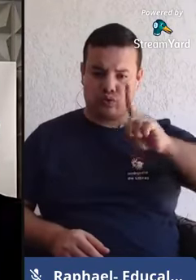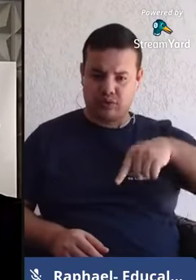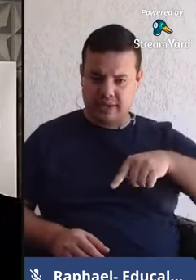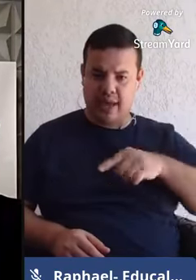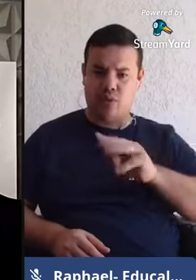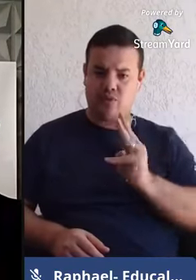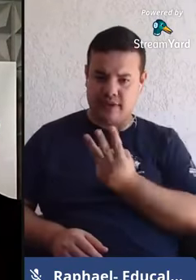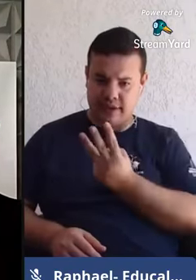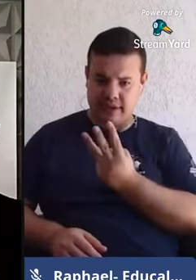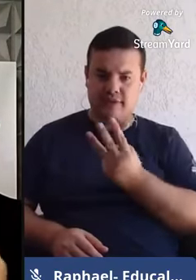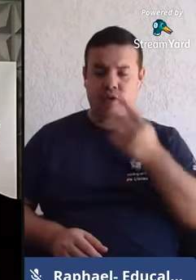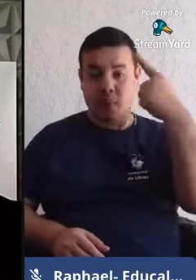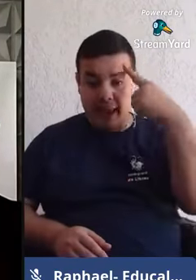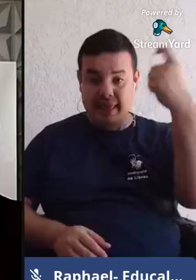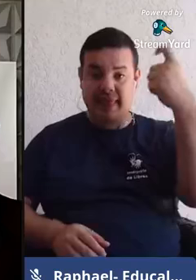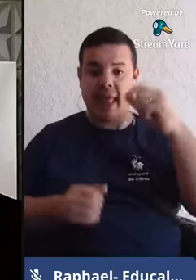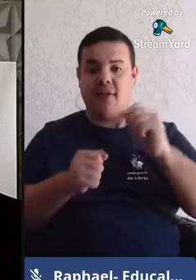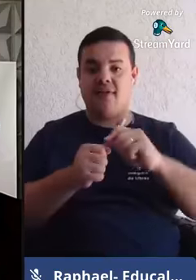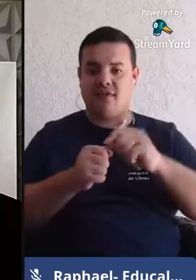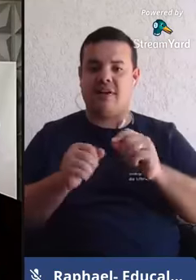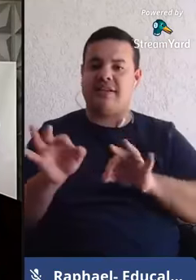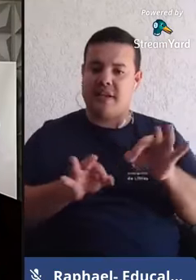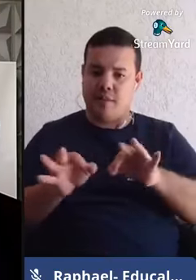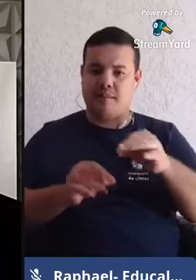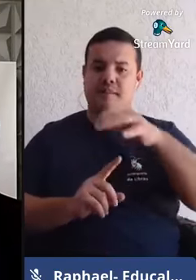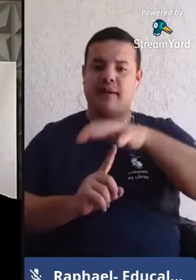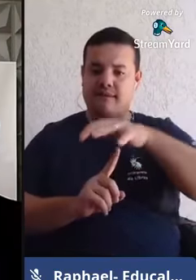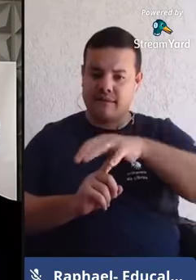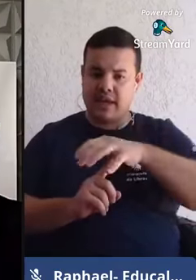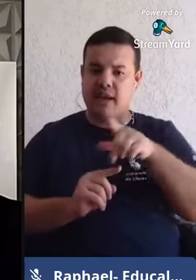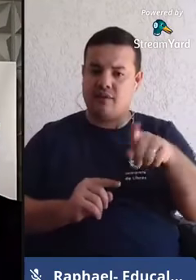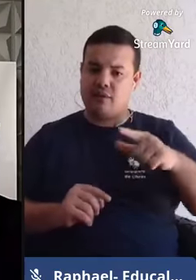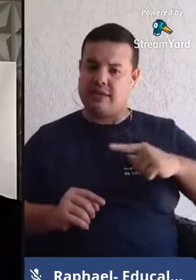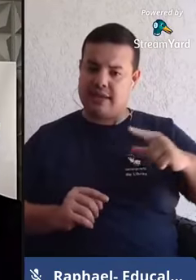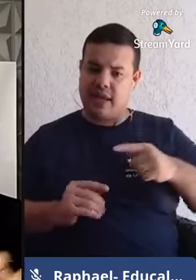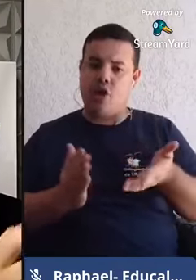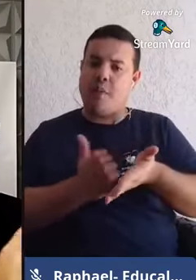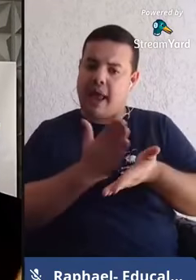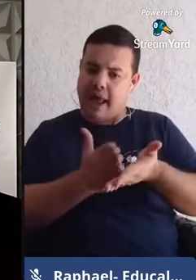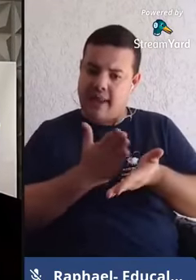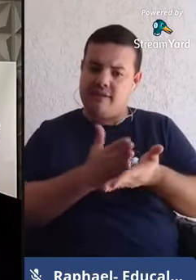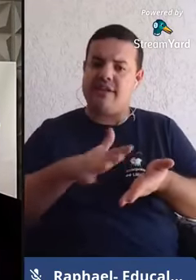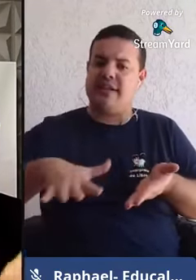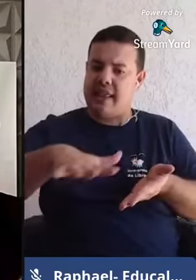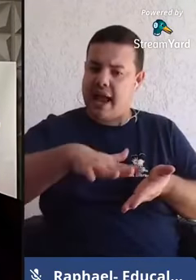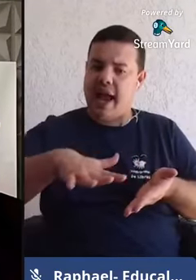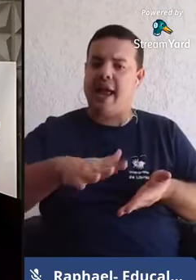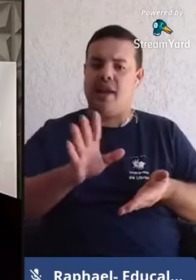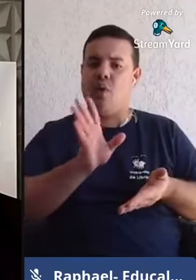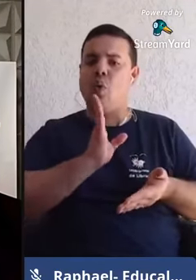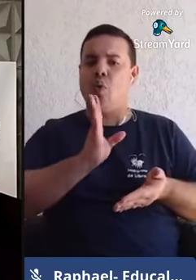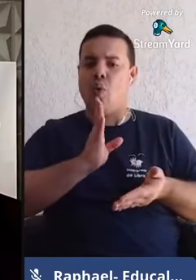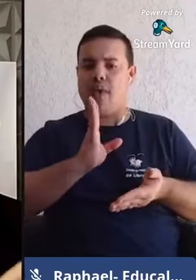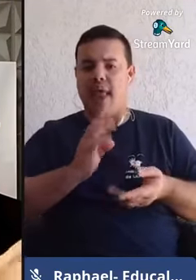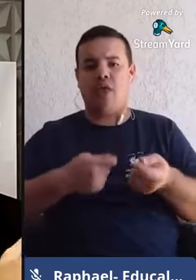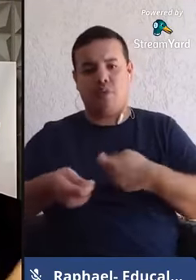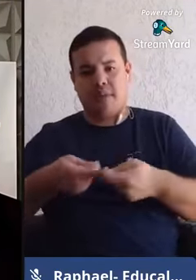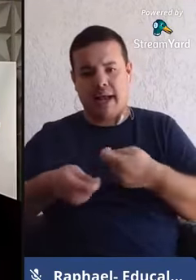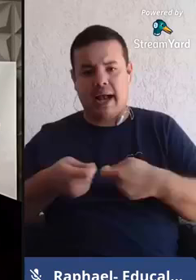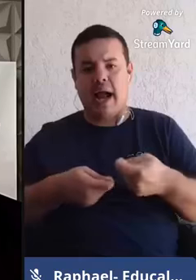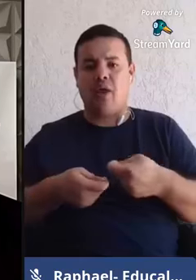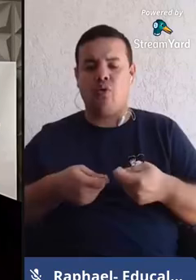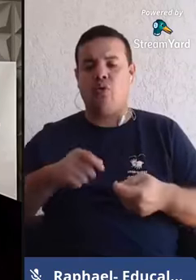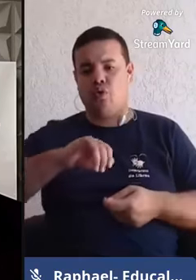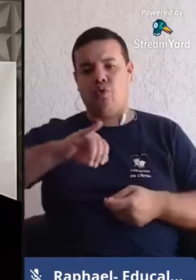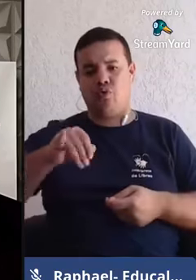ideia de fazer uma feira, você tem uma revista nesse mercado, você conhece muito bem esse mercado. O Zé Roberto Sevieri conhece de feira, tem condição